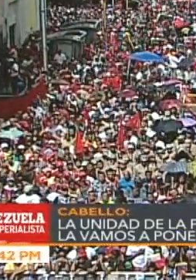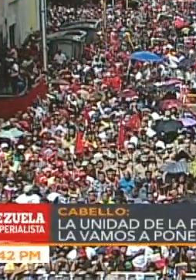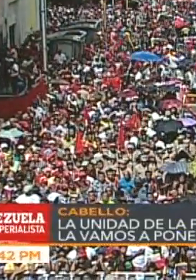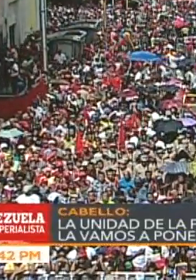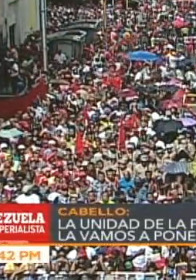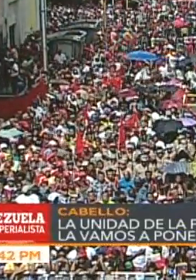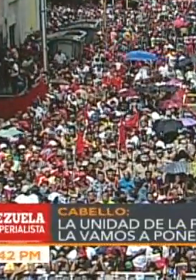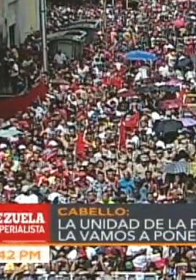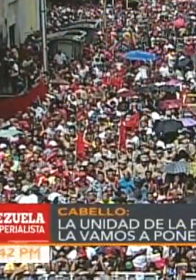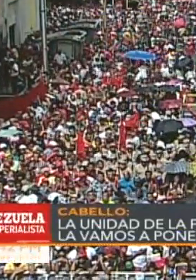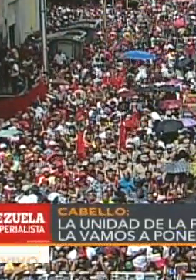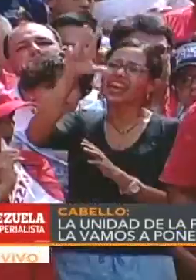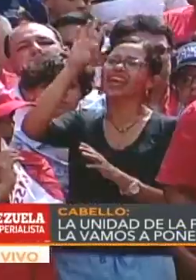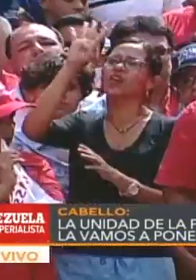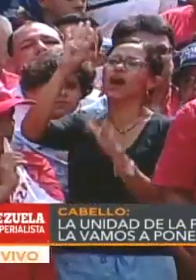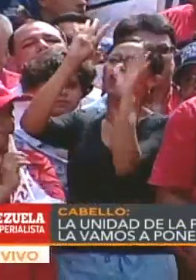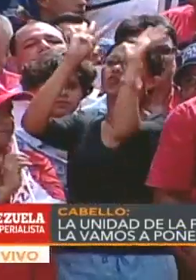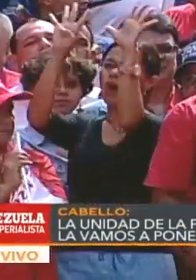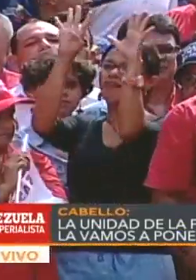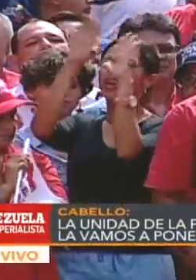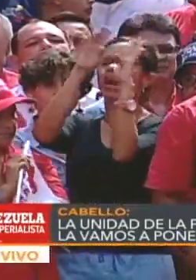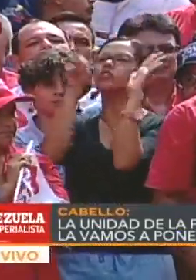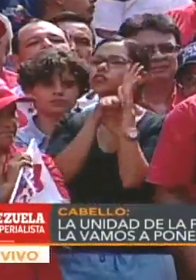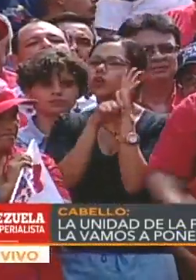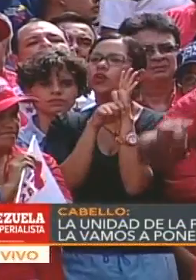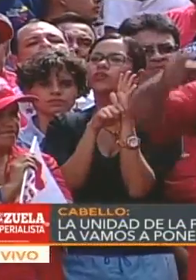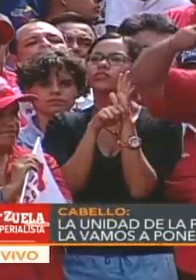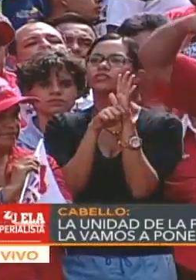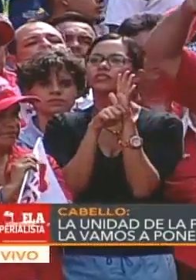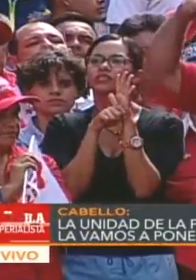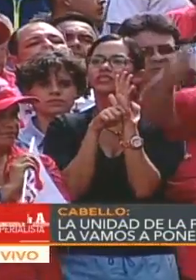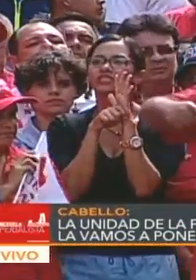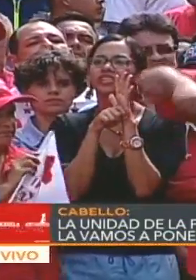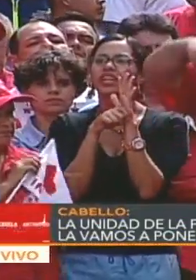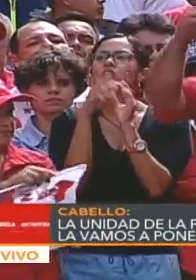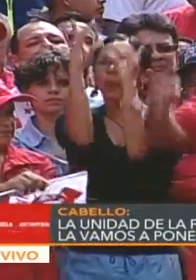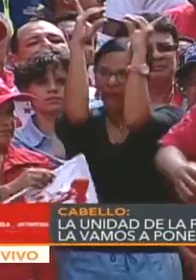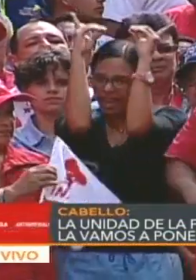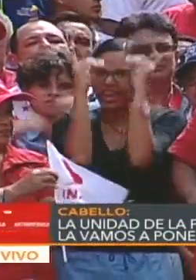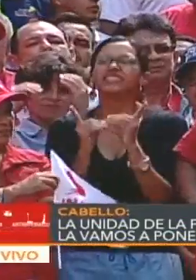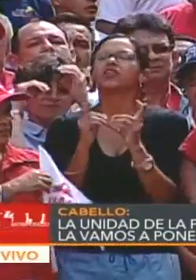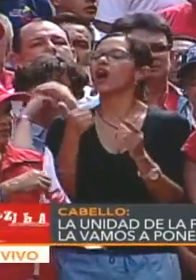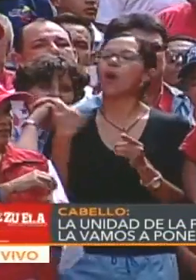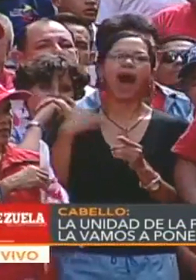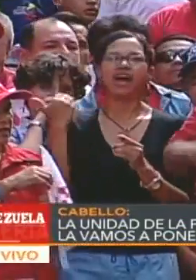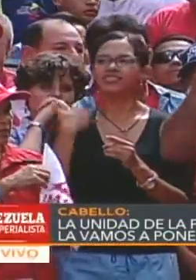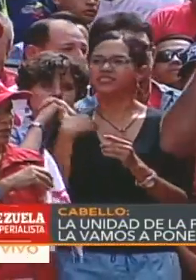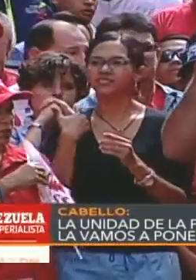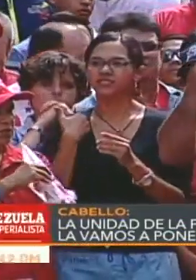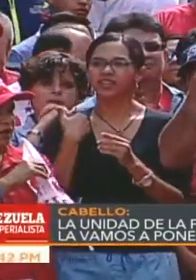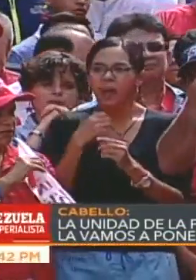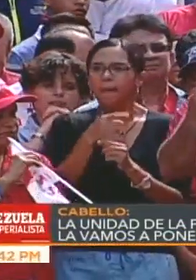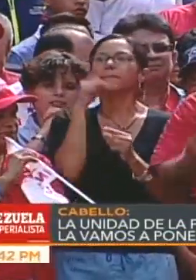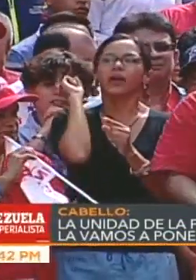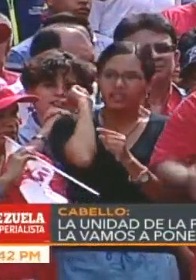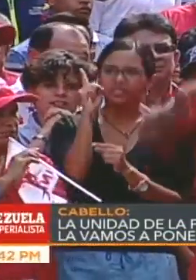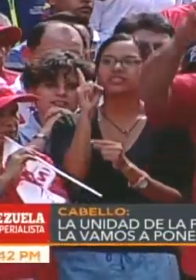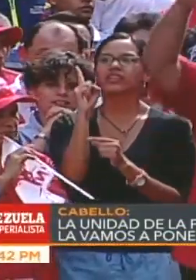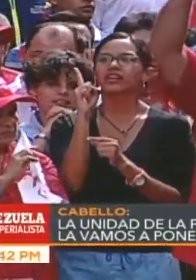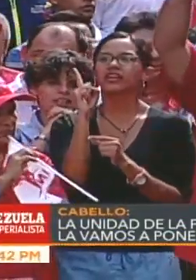artículo 349 de la Constitución, tomar las decisiones que sean. Pero